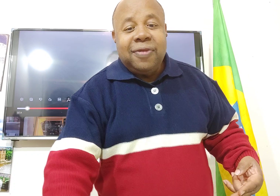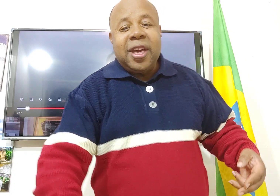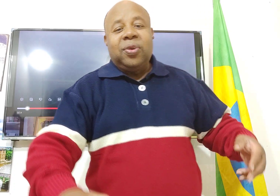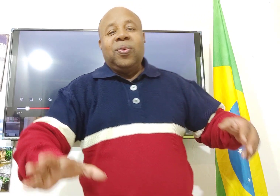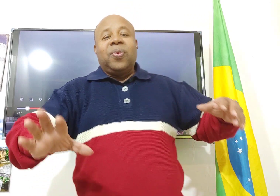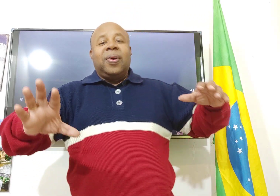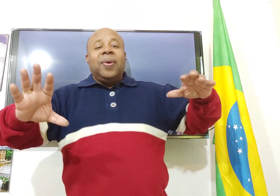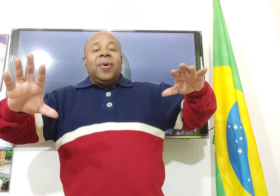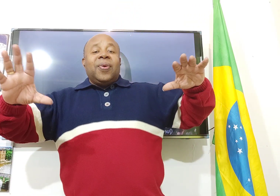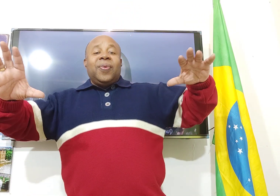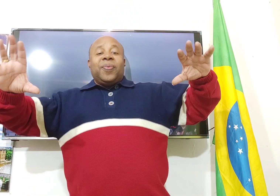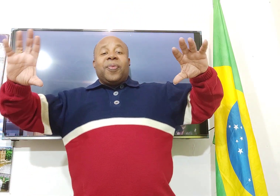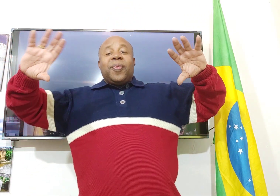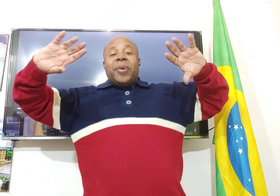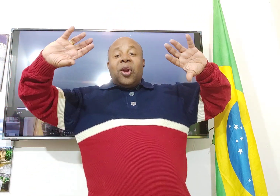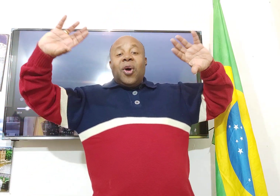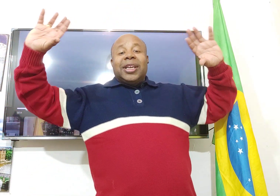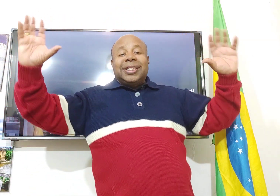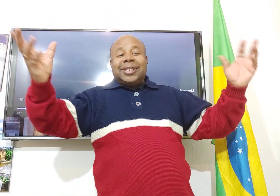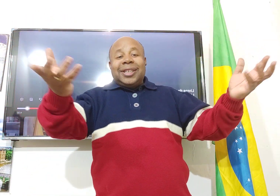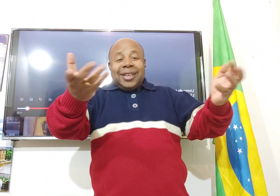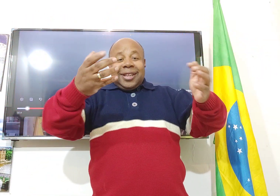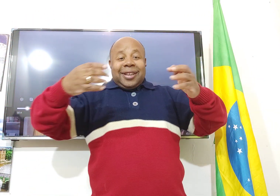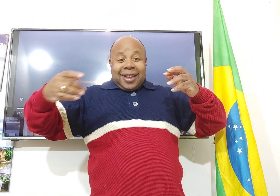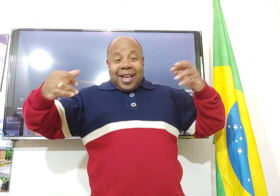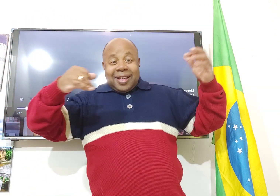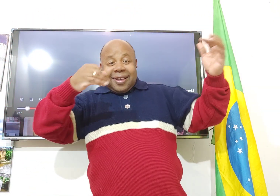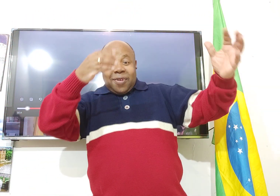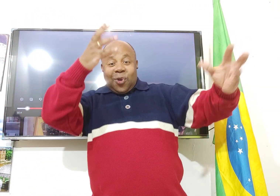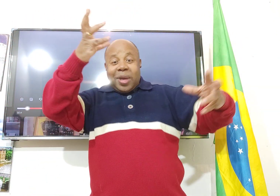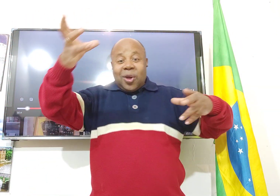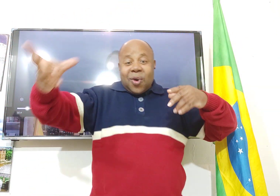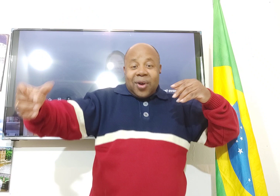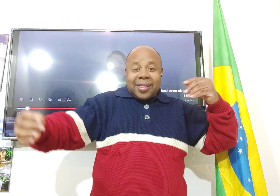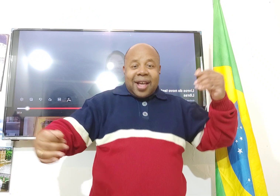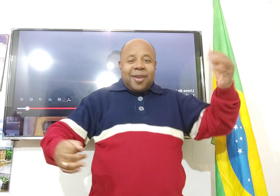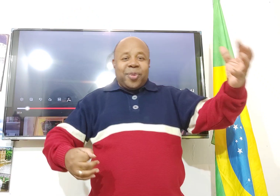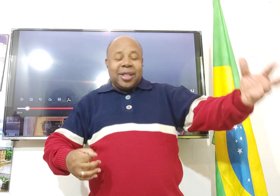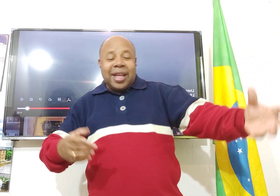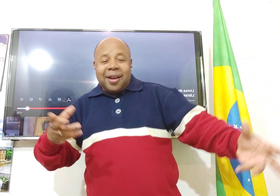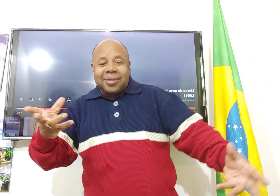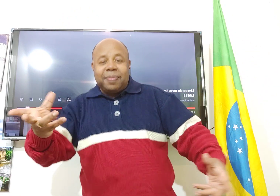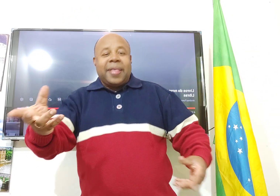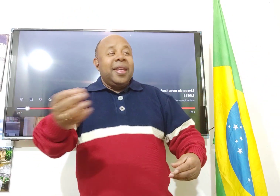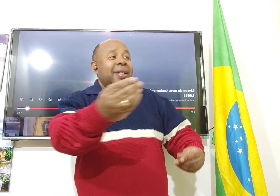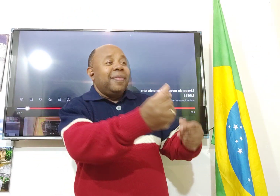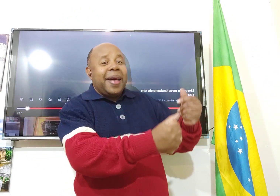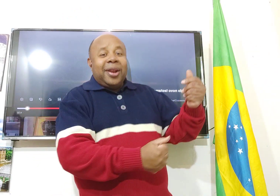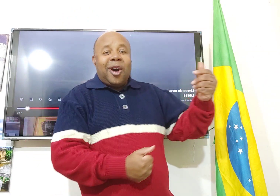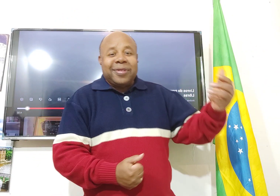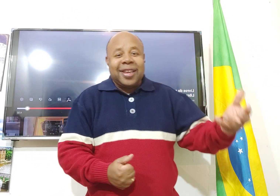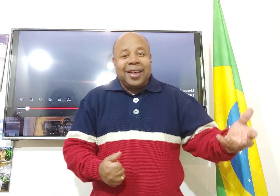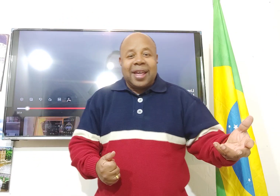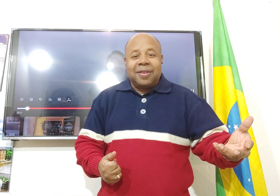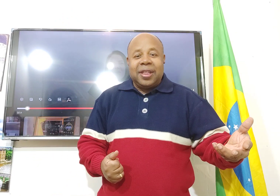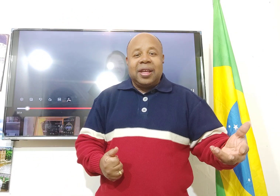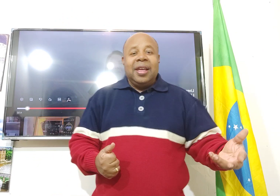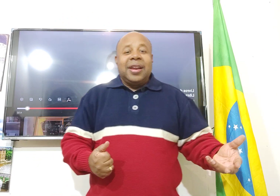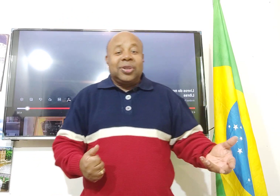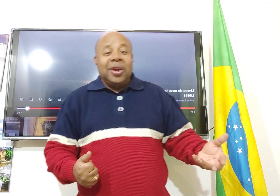veio com melongas, né? Ele veio com melongas. Não, porque tá, somebody loves. Sabe aquele cara que veio da escolinha